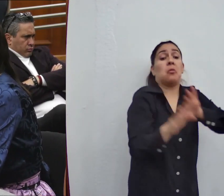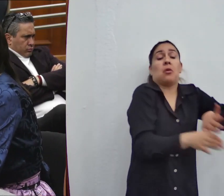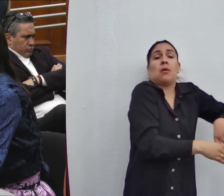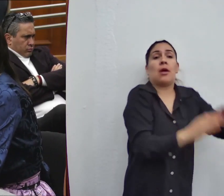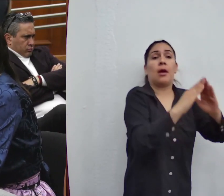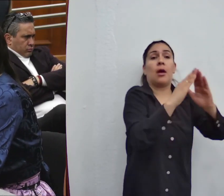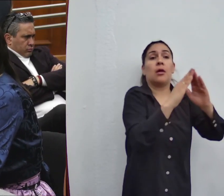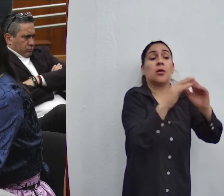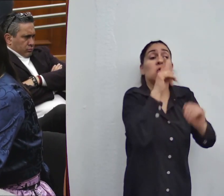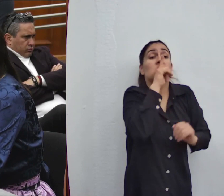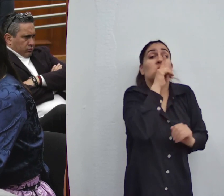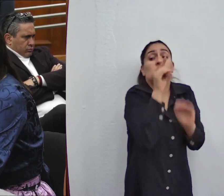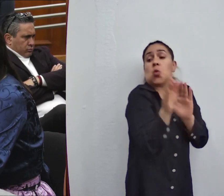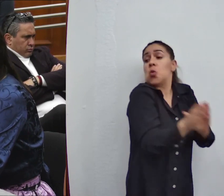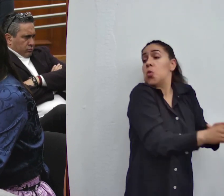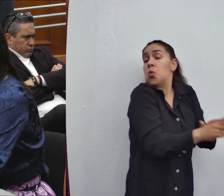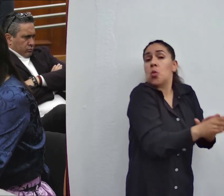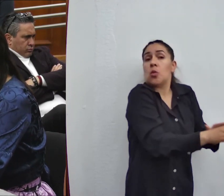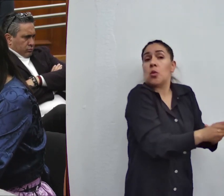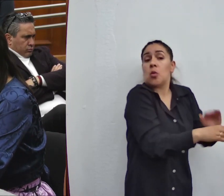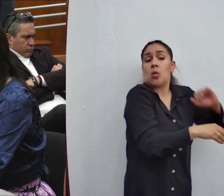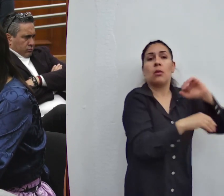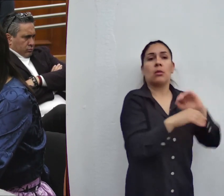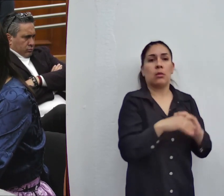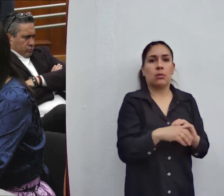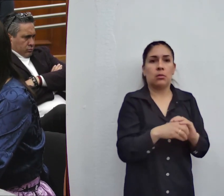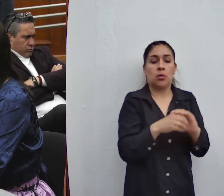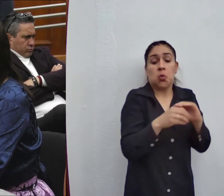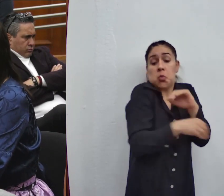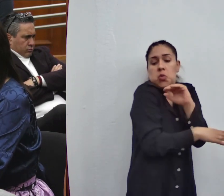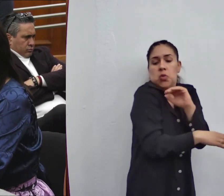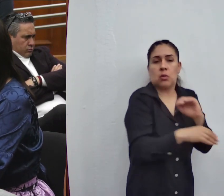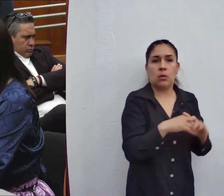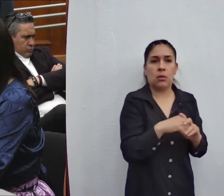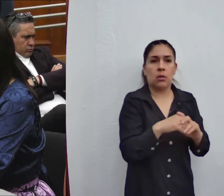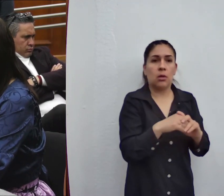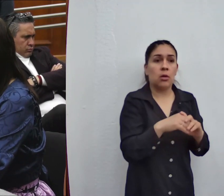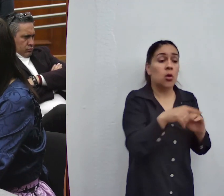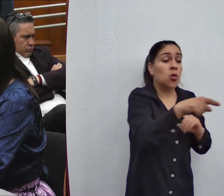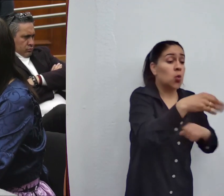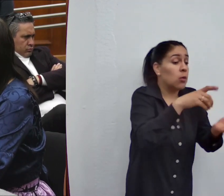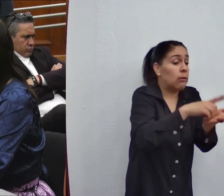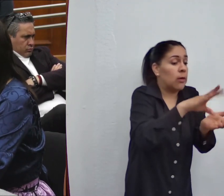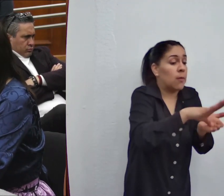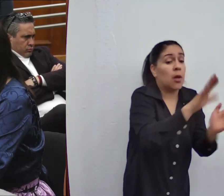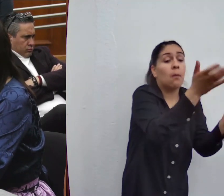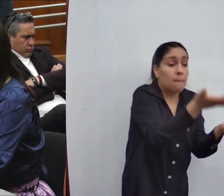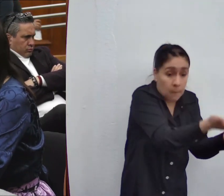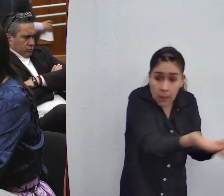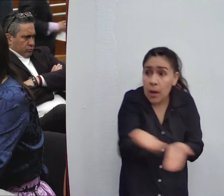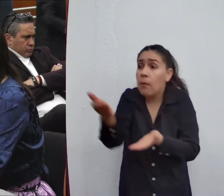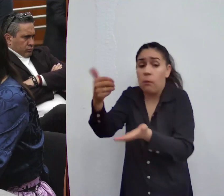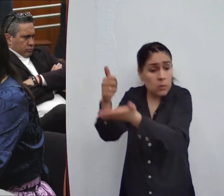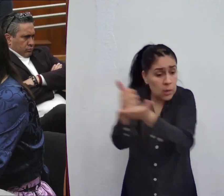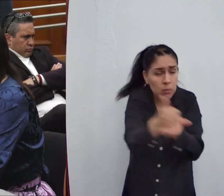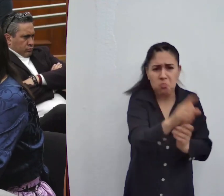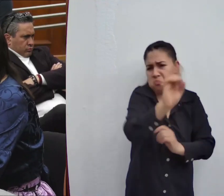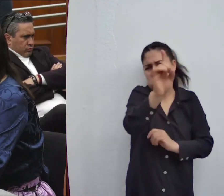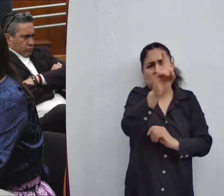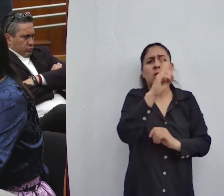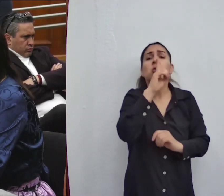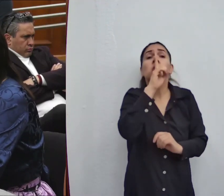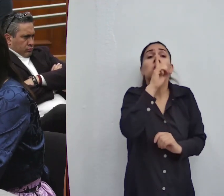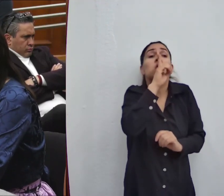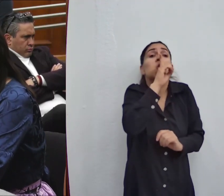proyectos se pueden realizar para esa detección, para hacer realmente un padrón, para saber realmente con